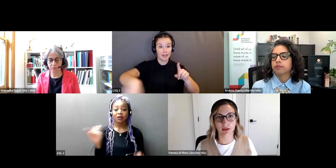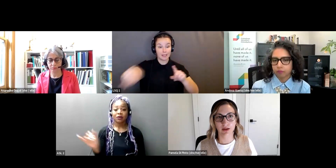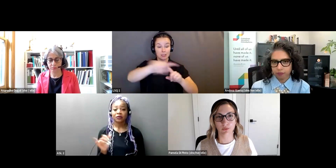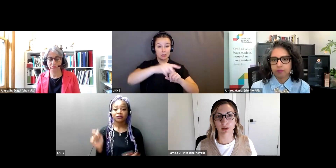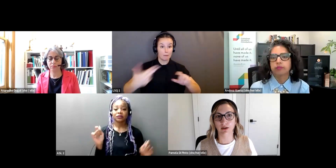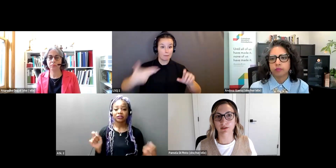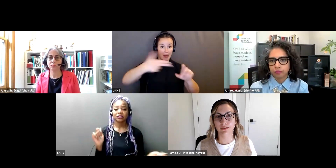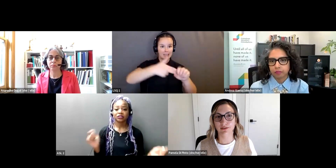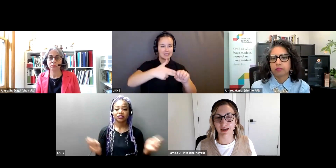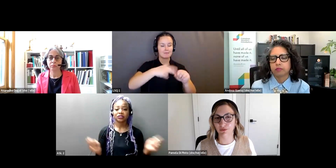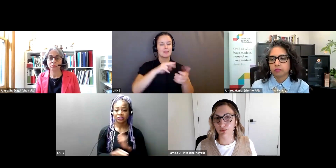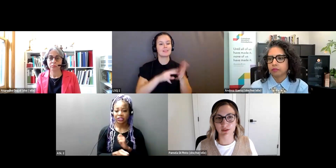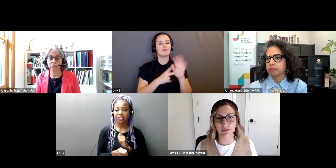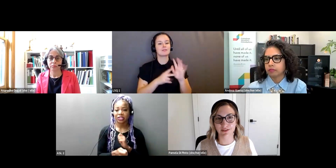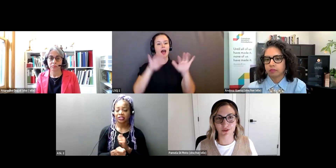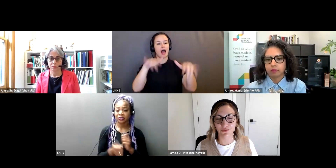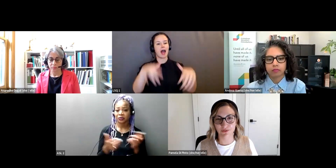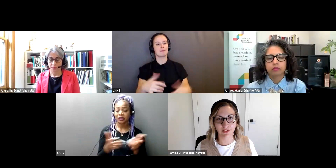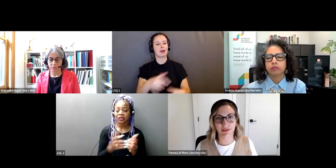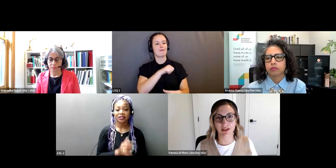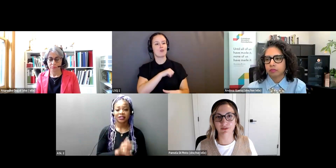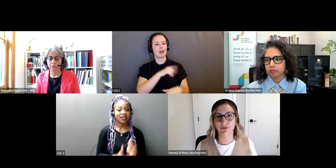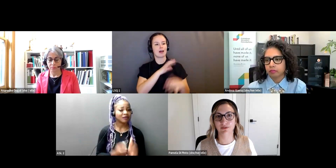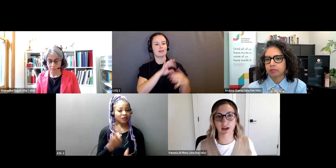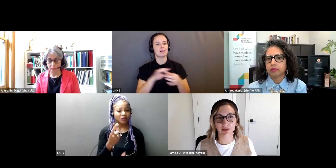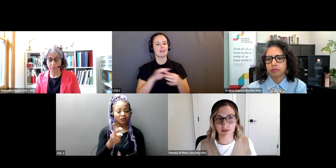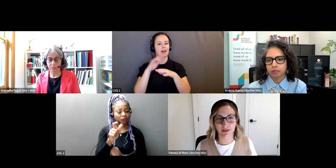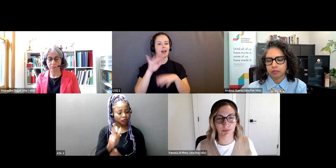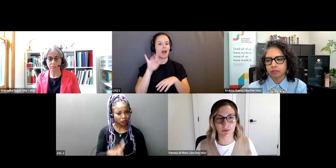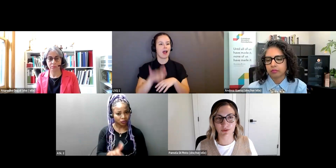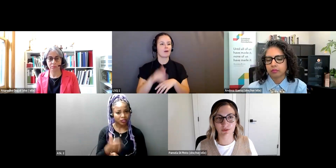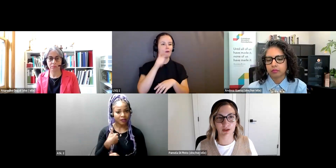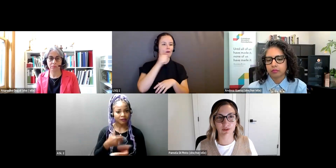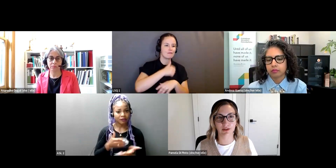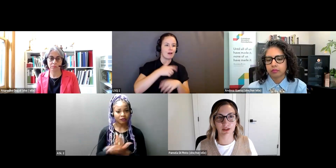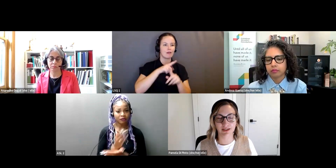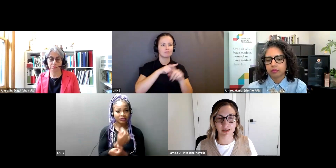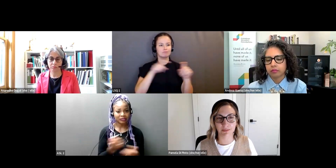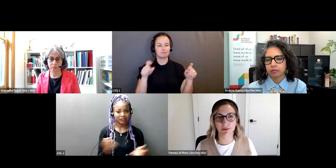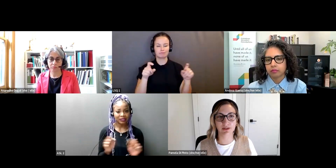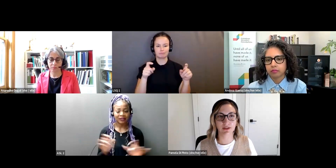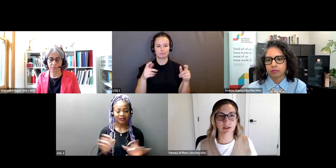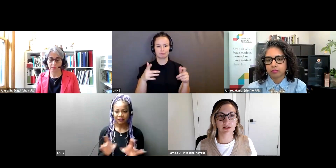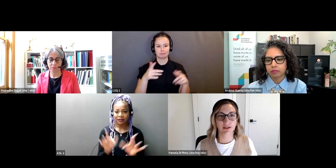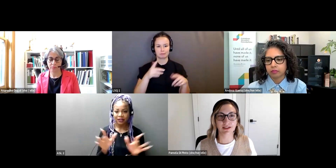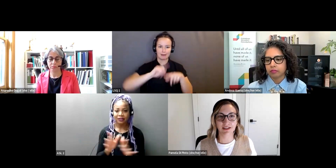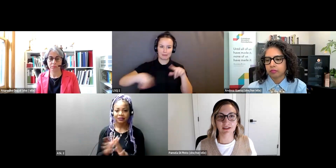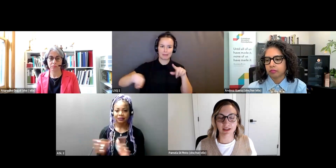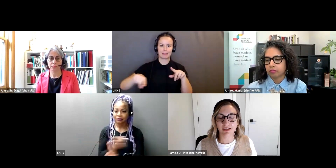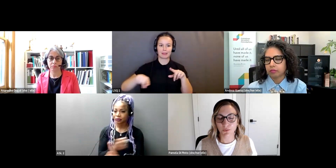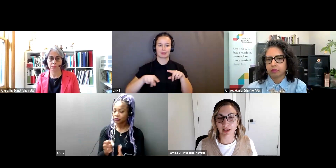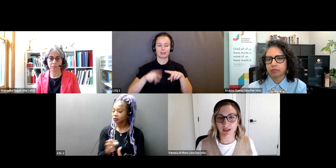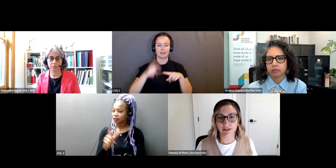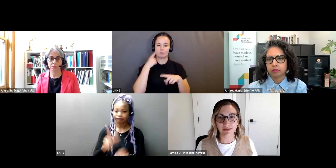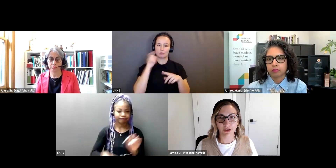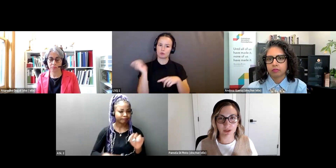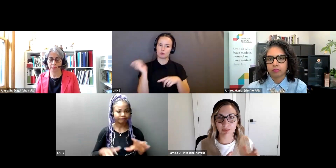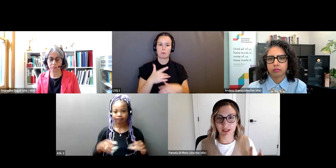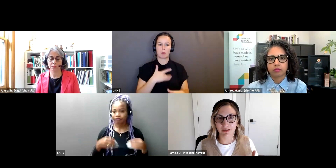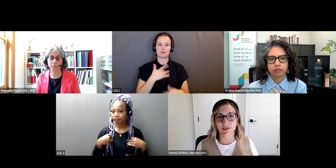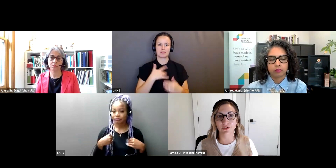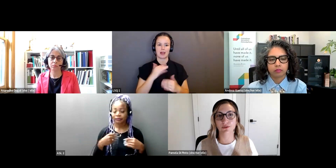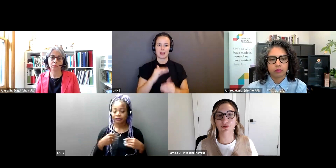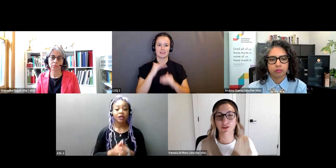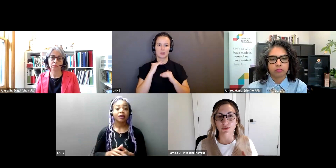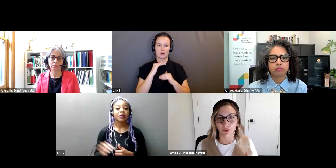au silence qui entoure la violence fondée sur le genre. Pour que tout le monde puisse se sentir en sécurité. La violence